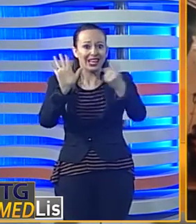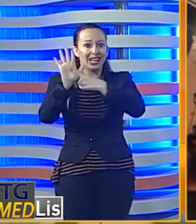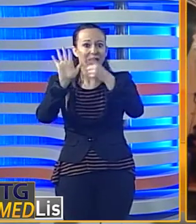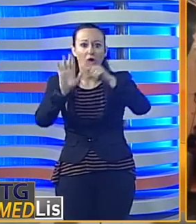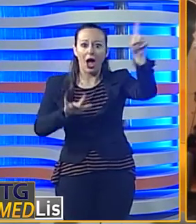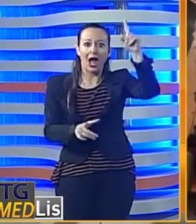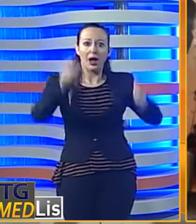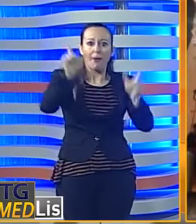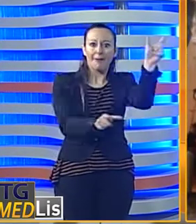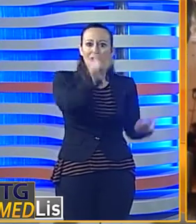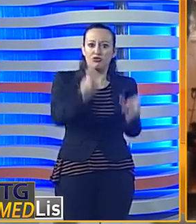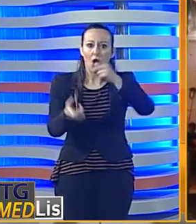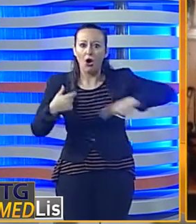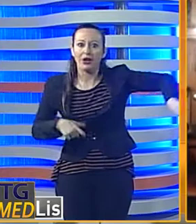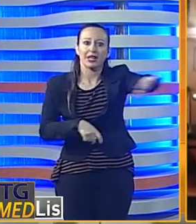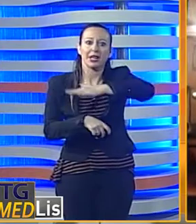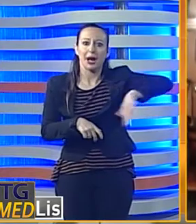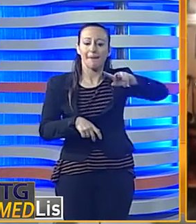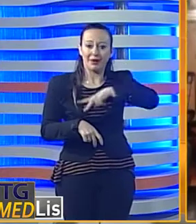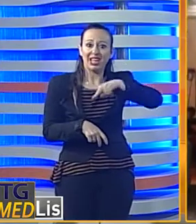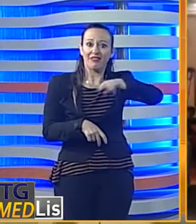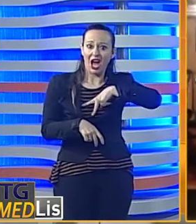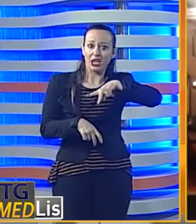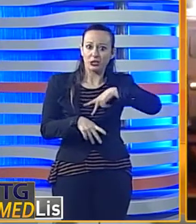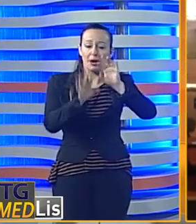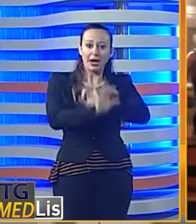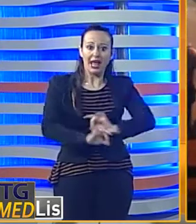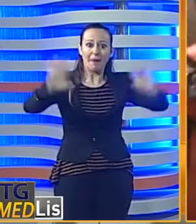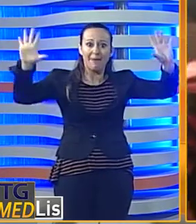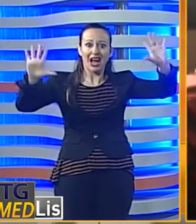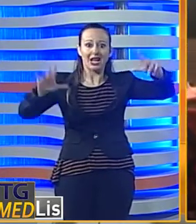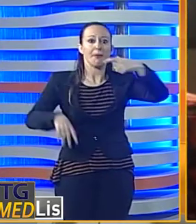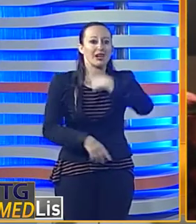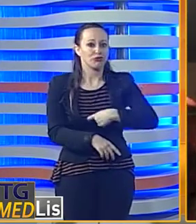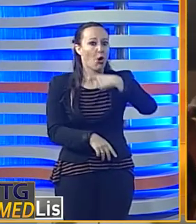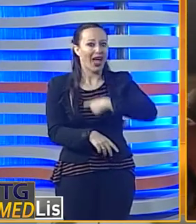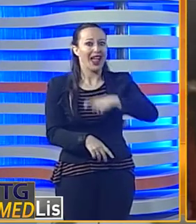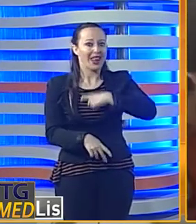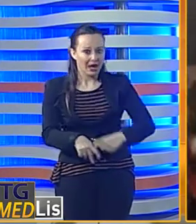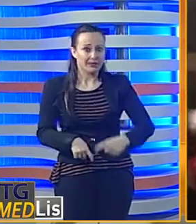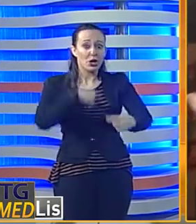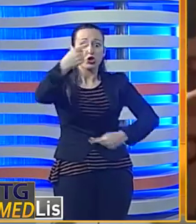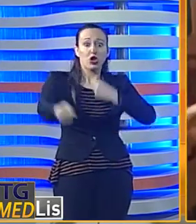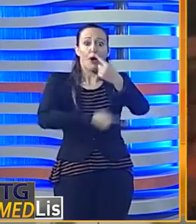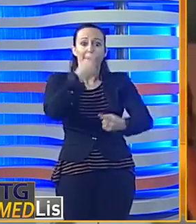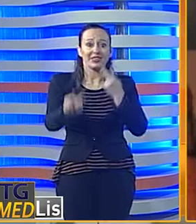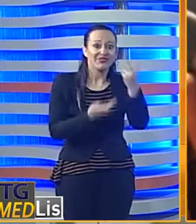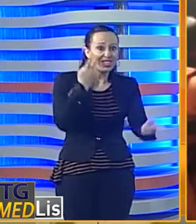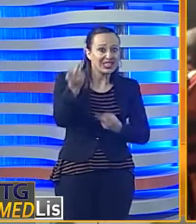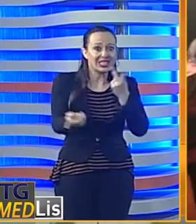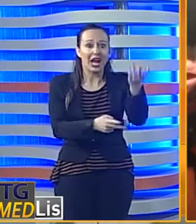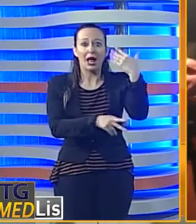punto, ha detto, ci si chiede se l'hotspot sia un centro di detenzione, visto che i migranti non